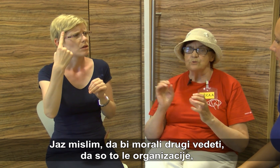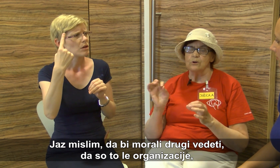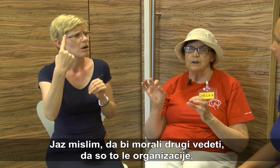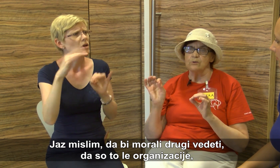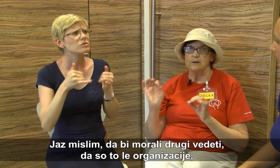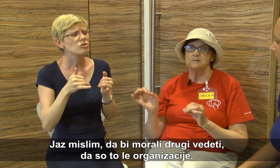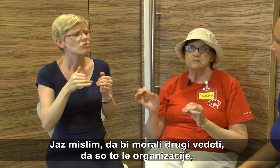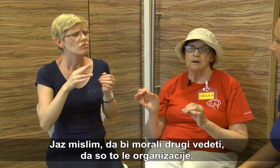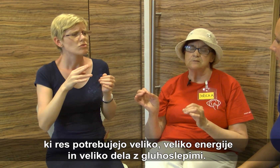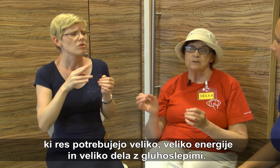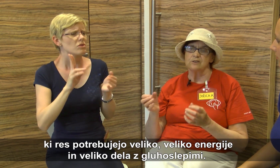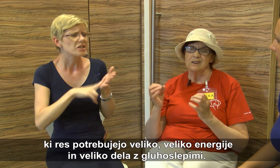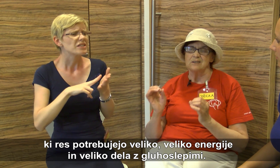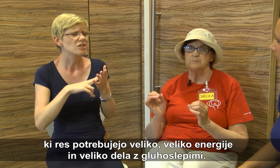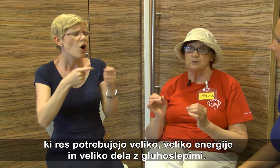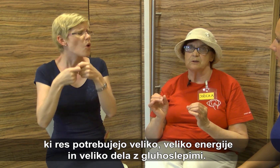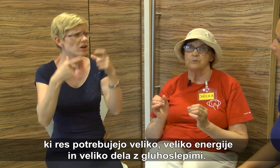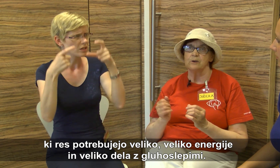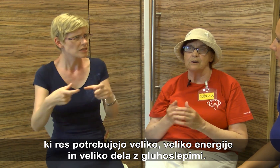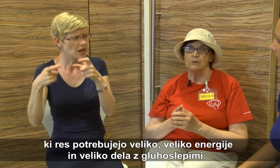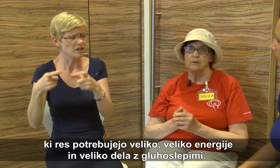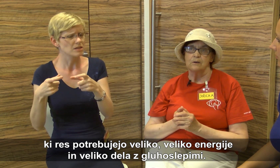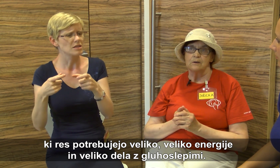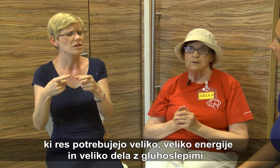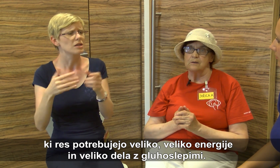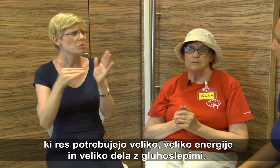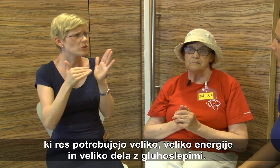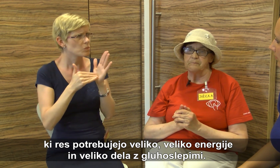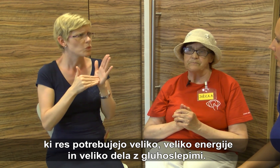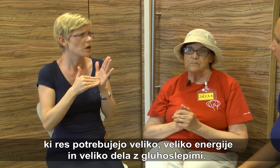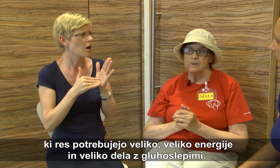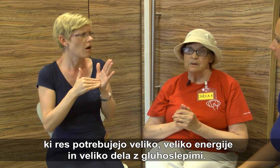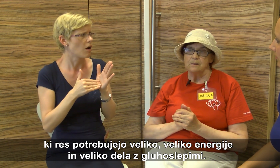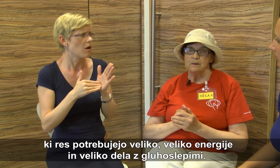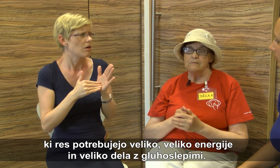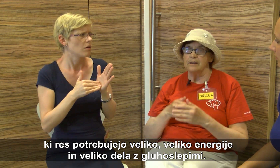da so to le organizacije, ki res potrebujejo